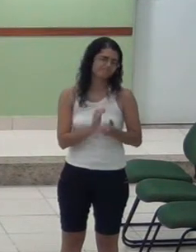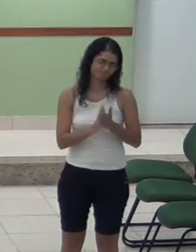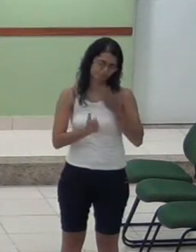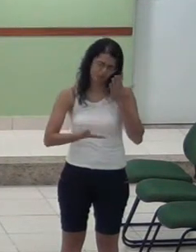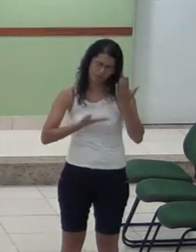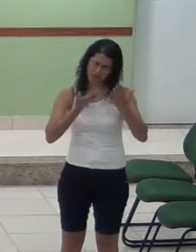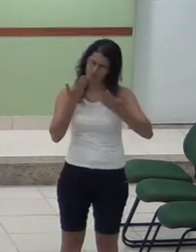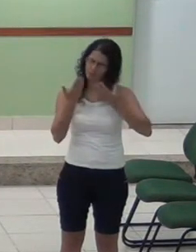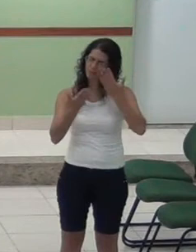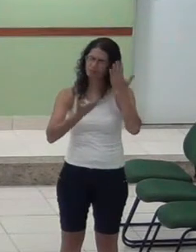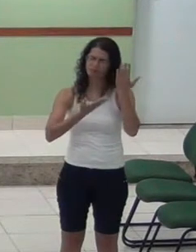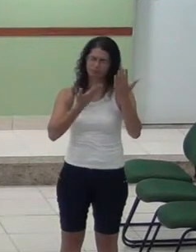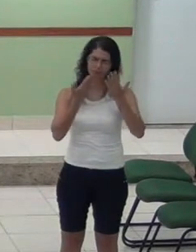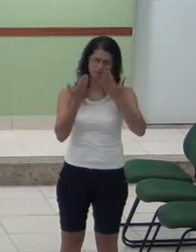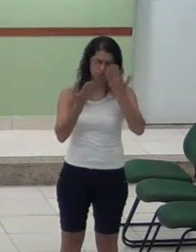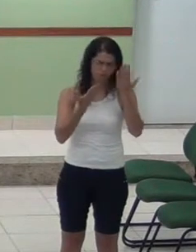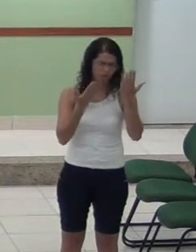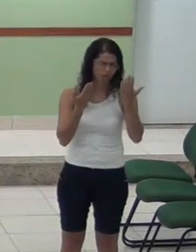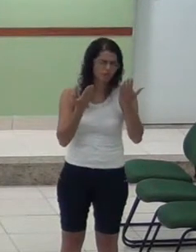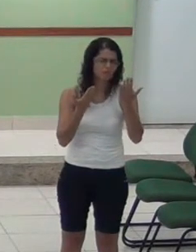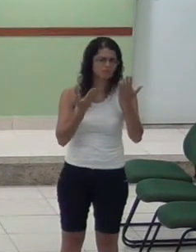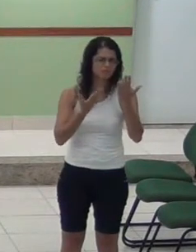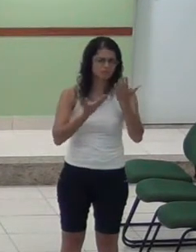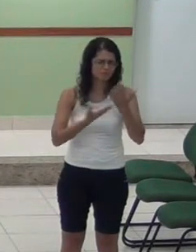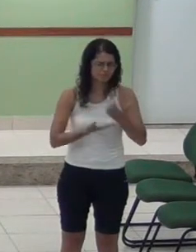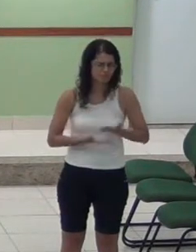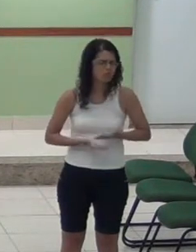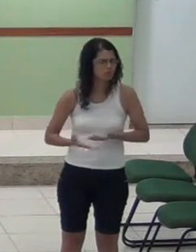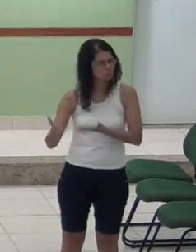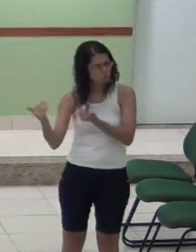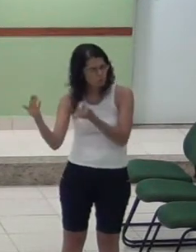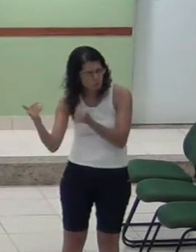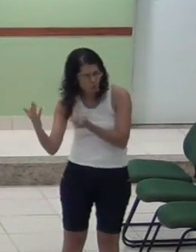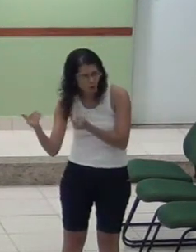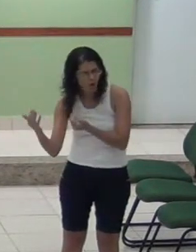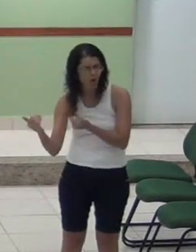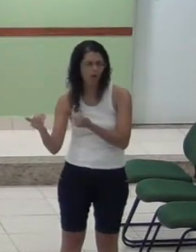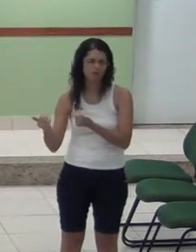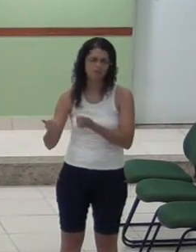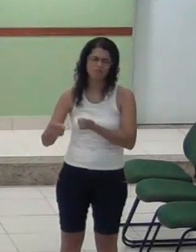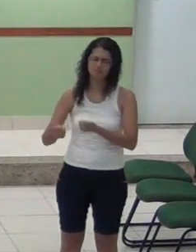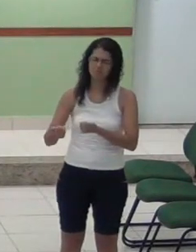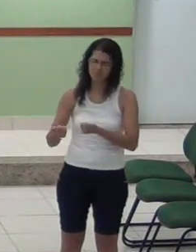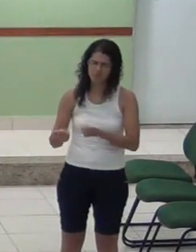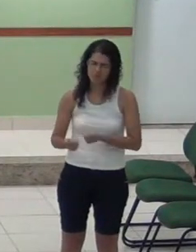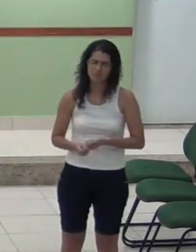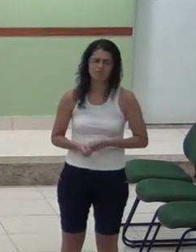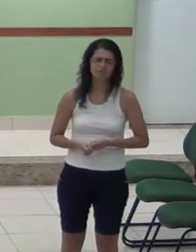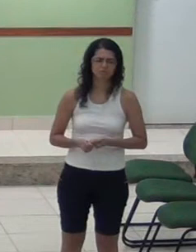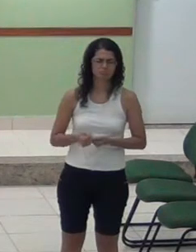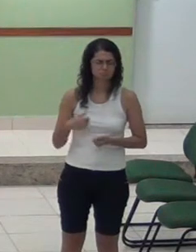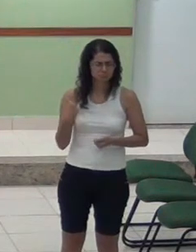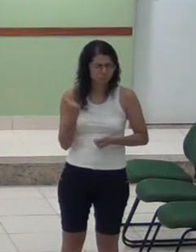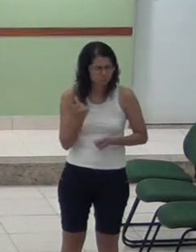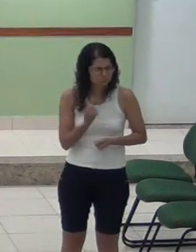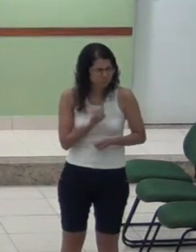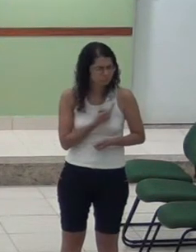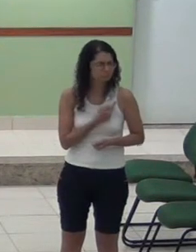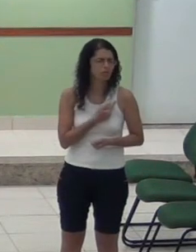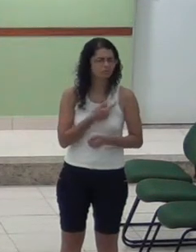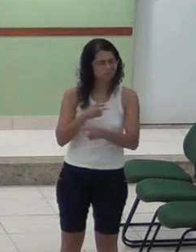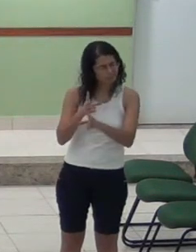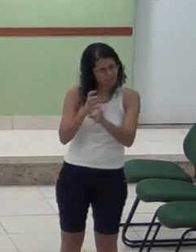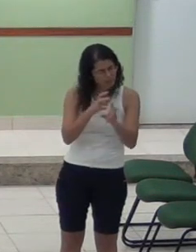ouvimos hoje, Senhor. Testemunho da irmã Roseli, testemunho desses jovens e adolescentes. Ouvimos a tua palavra por meio das músicas, por meio